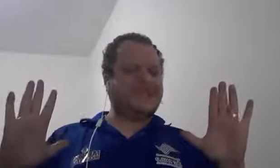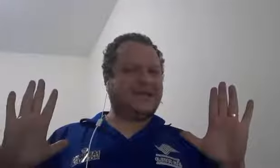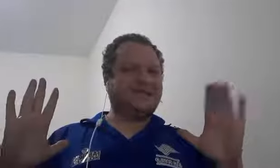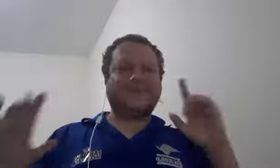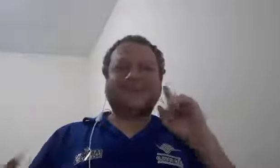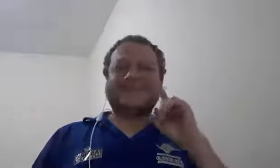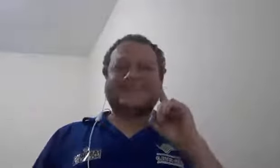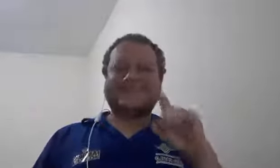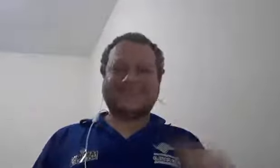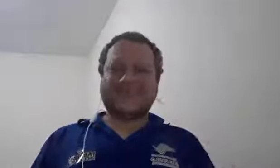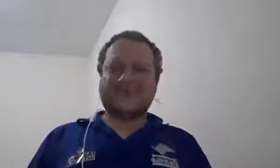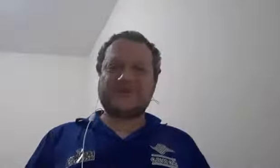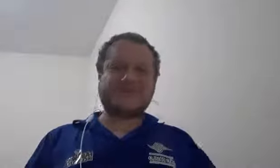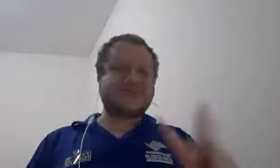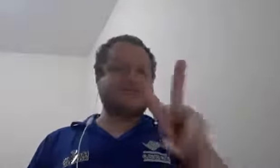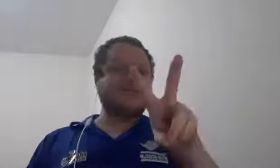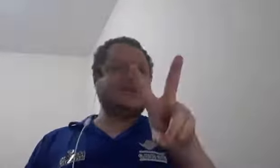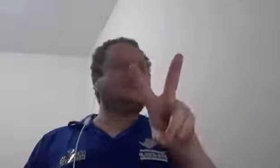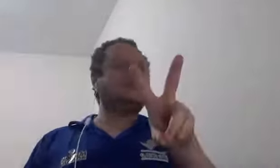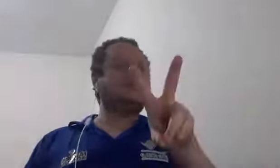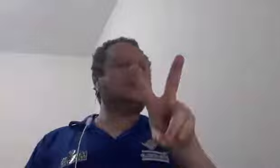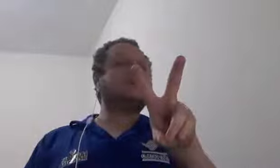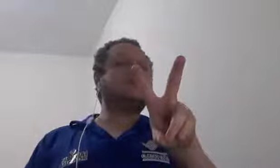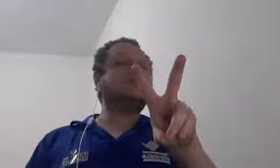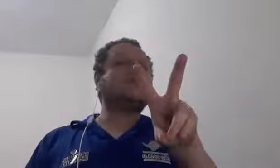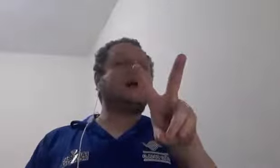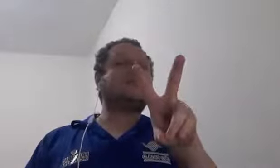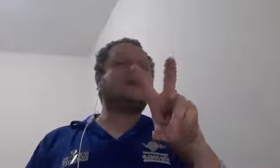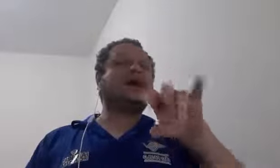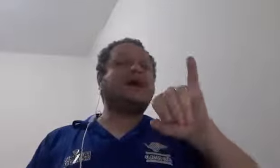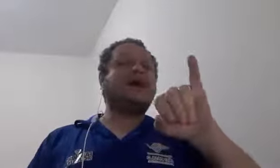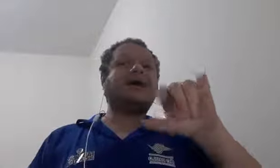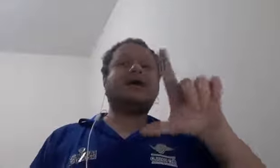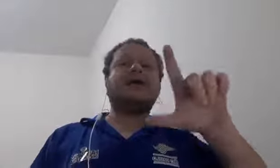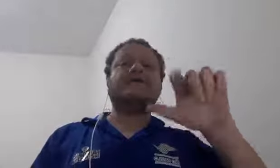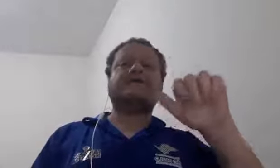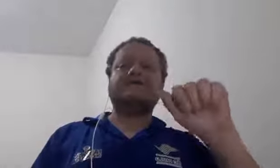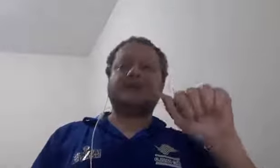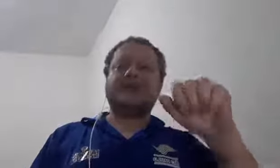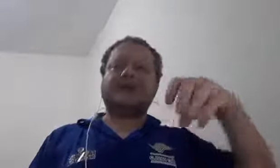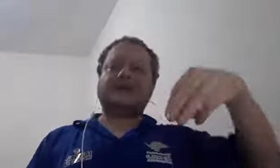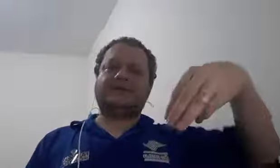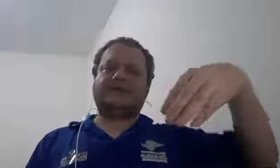certo. Santa Cruz, se não me engano, agora é Vila